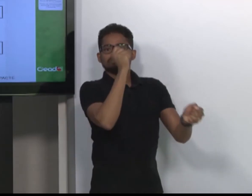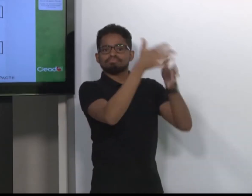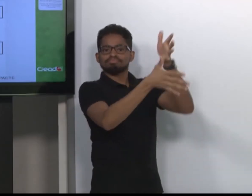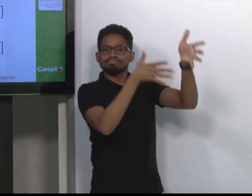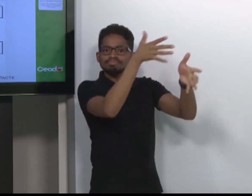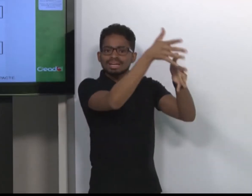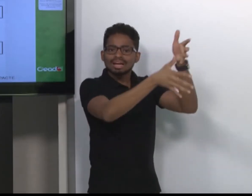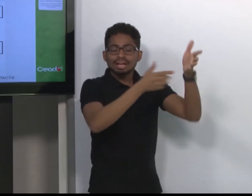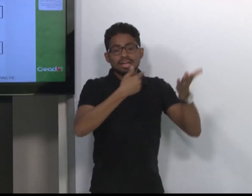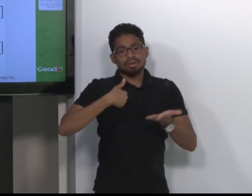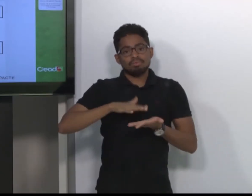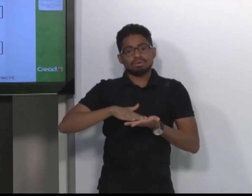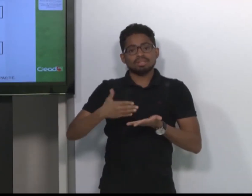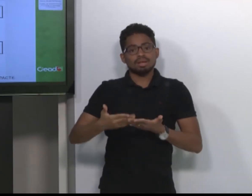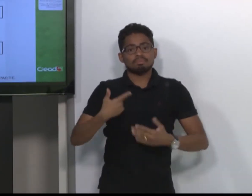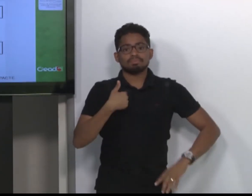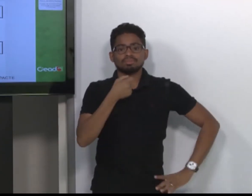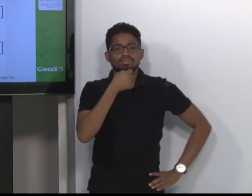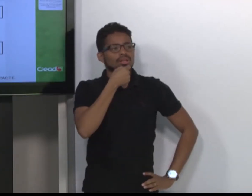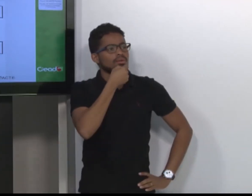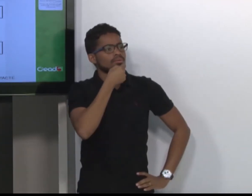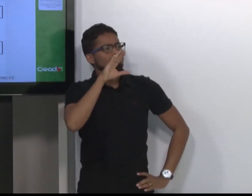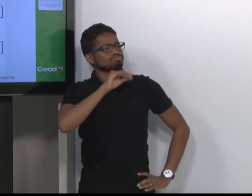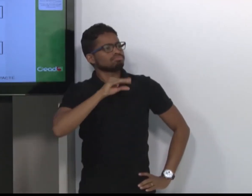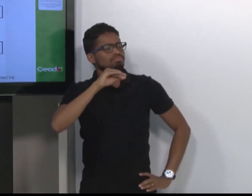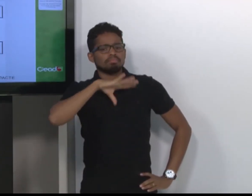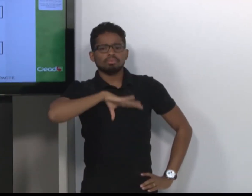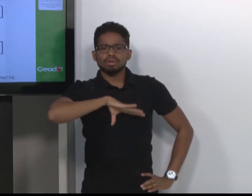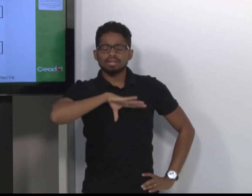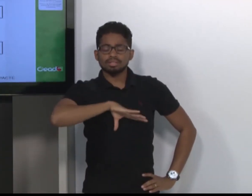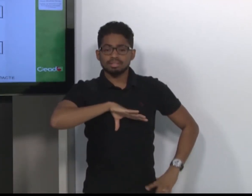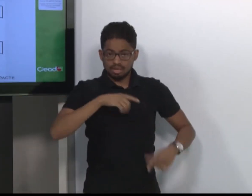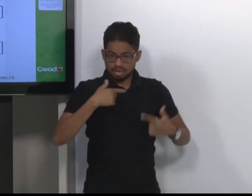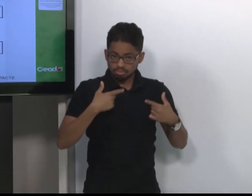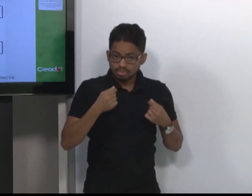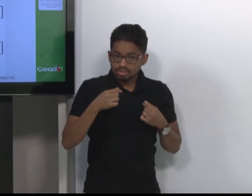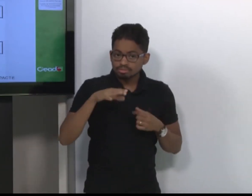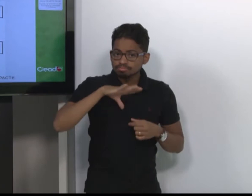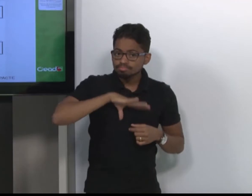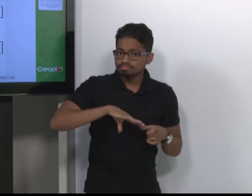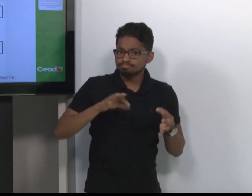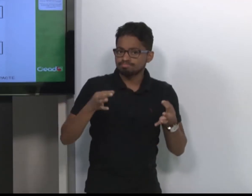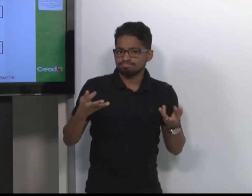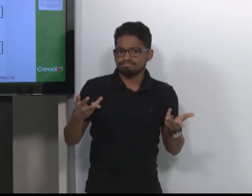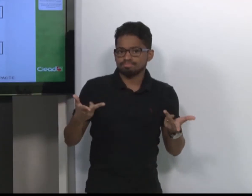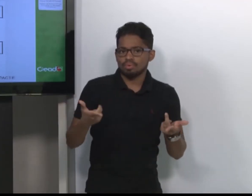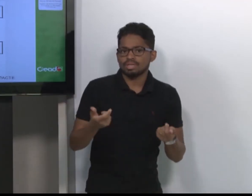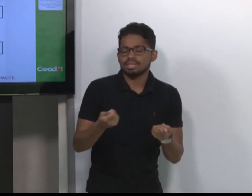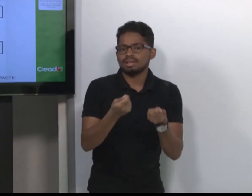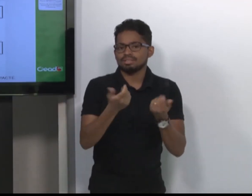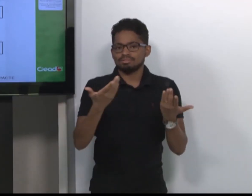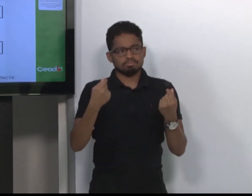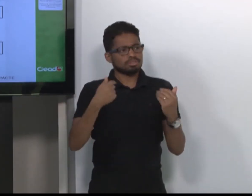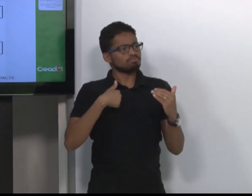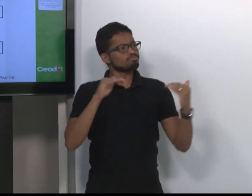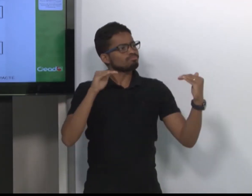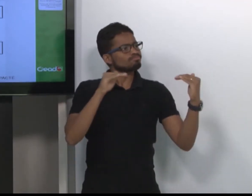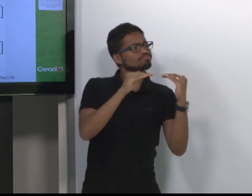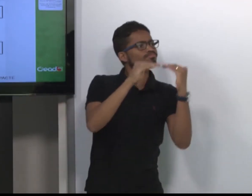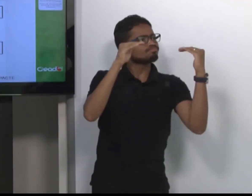do surdo sinalizando. Mas esse tradutor, ele deve conhecer com fluência o português.